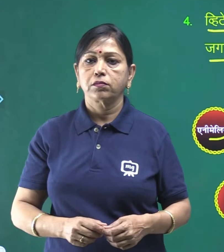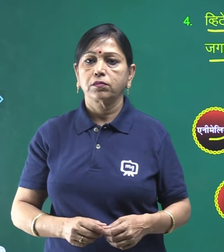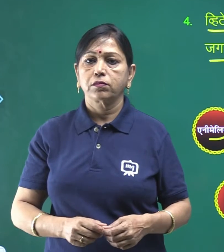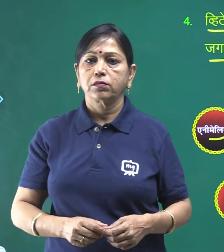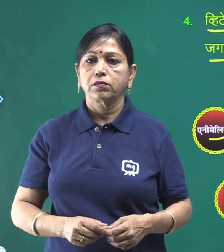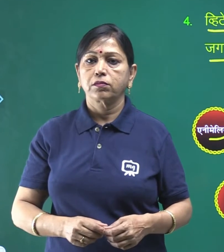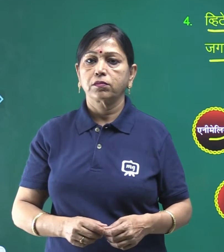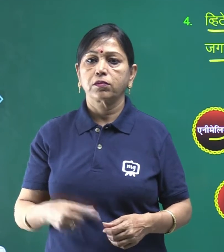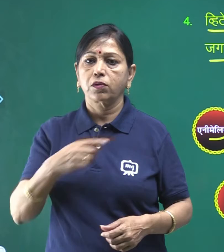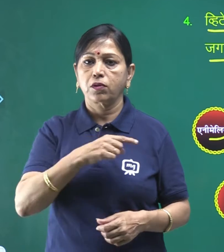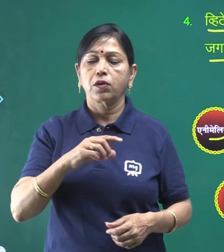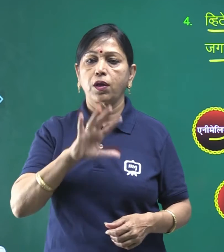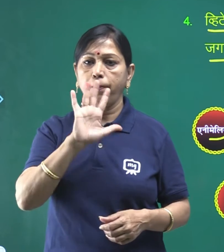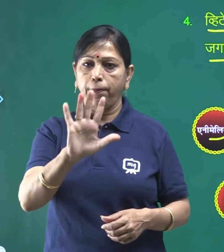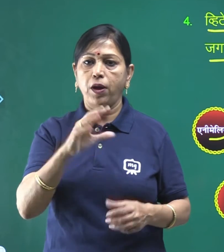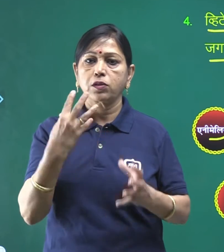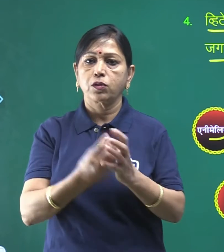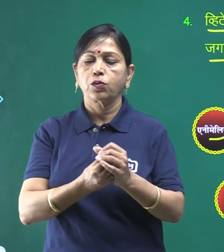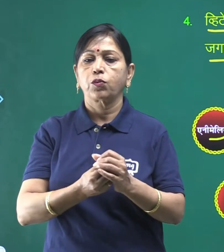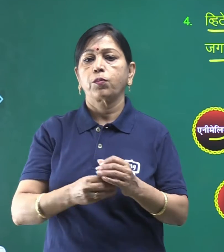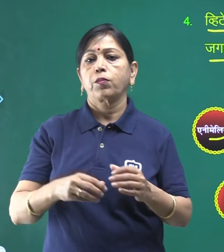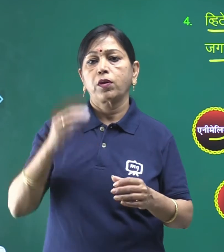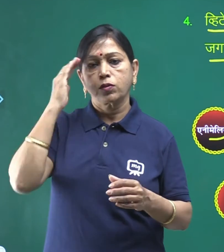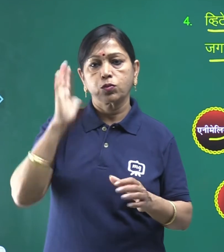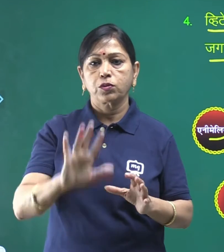ये पंच जगत अवधारणा है।